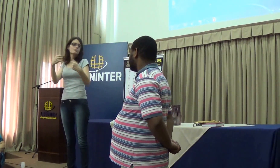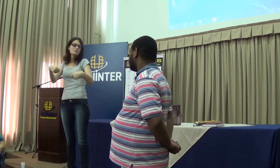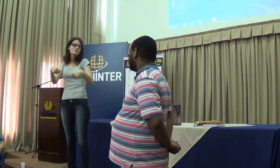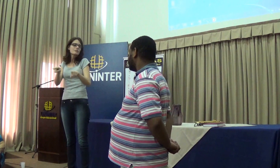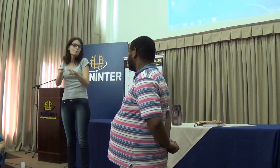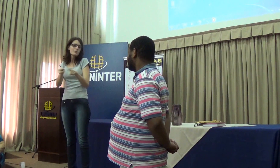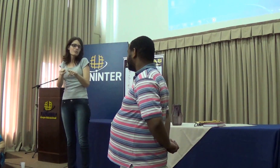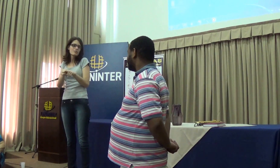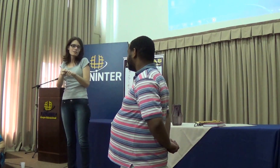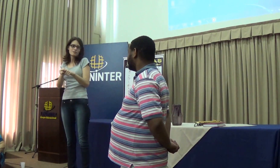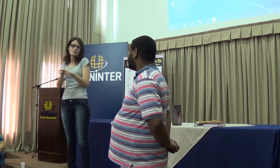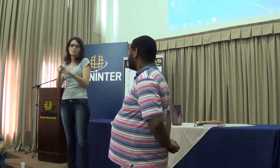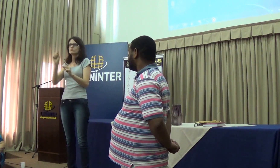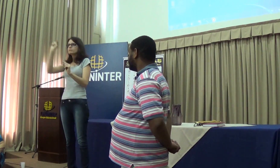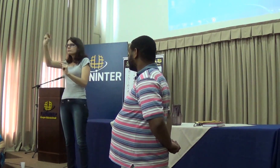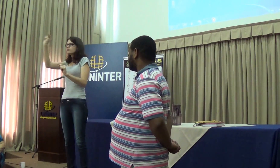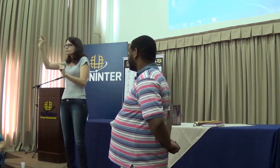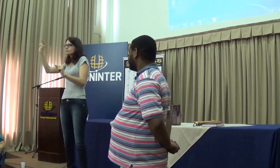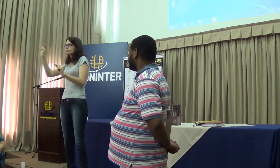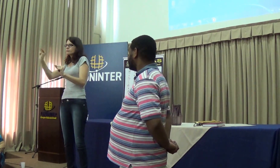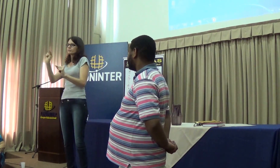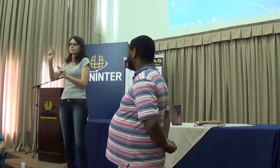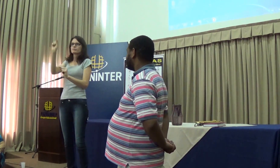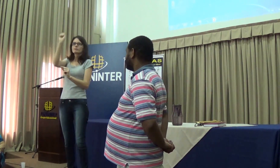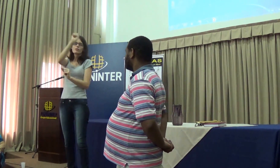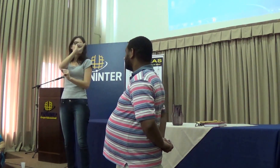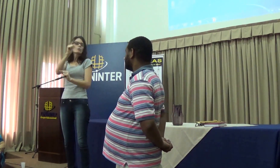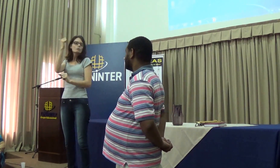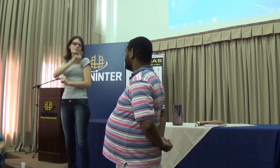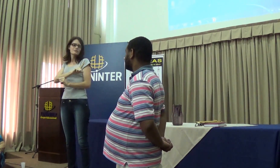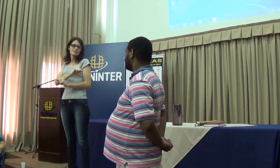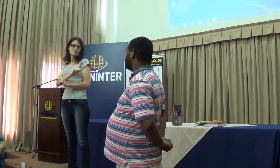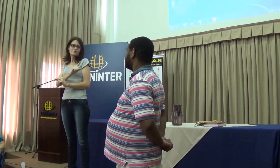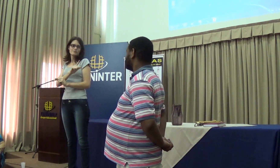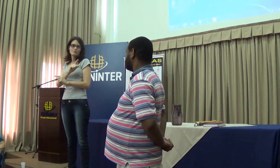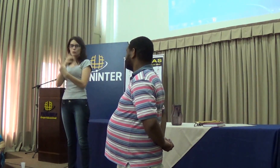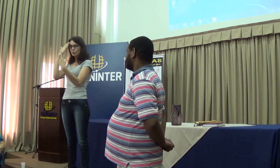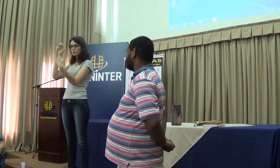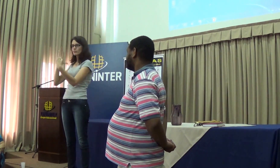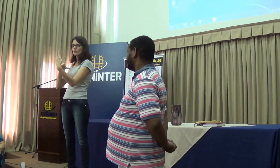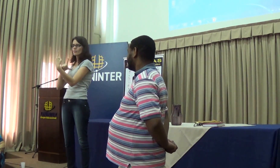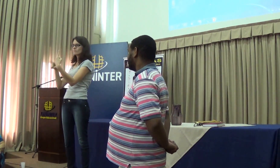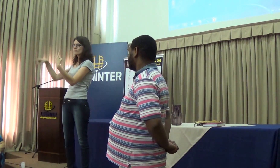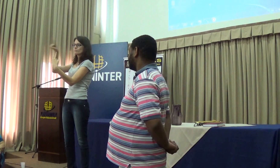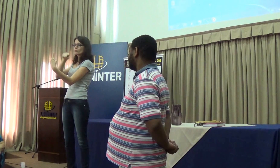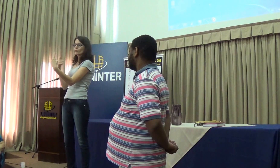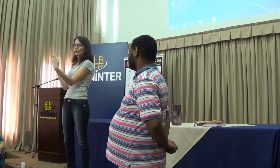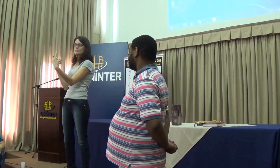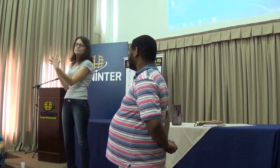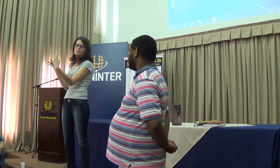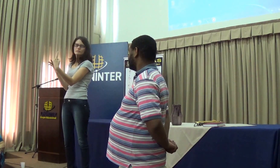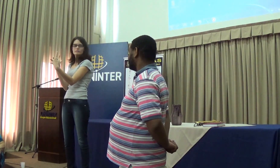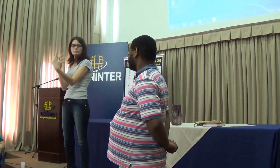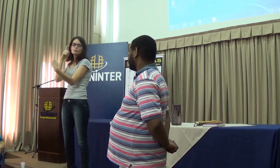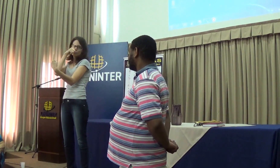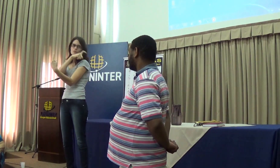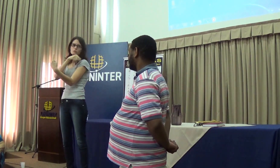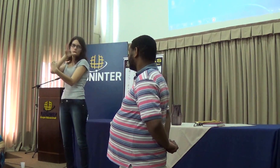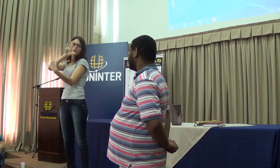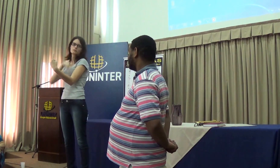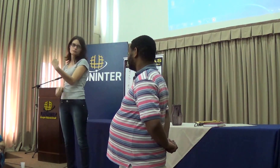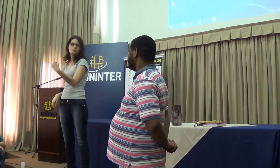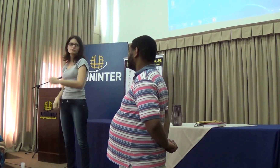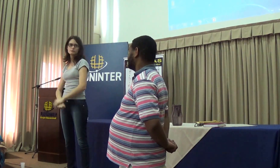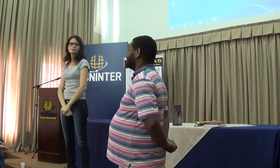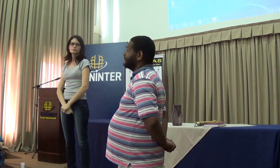região metropolitana. Mas, por enquanto, é a região de Curitiba, é a prefeitura de Curitiba. A Central de